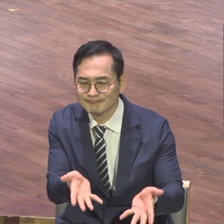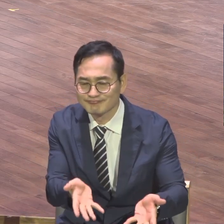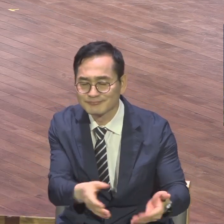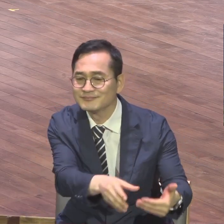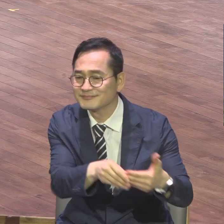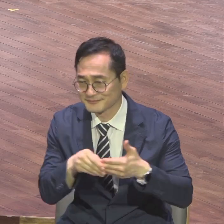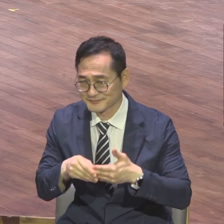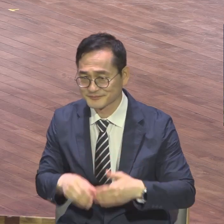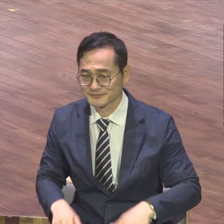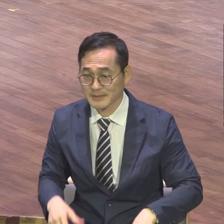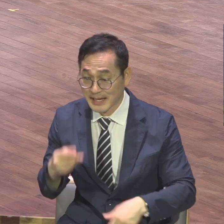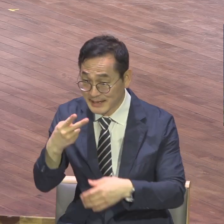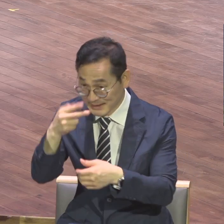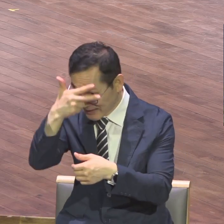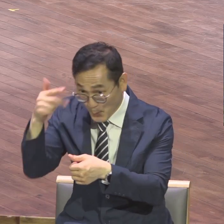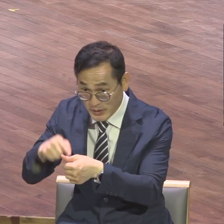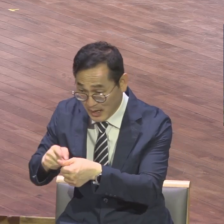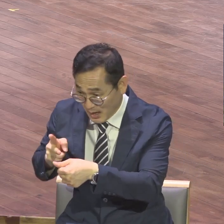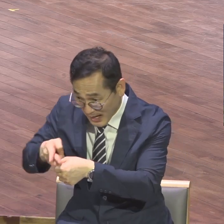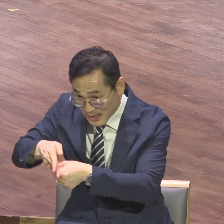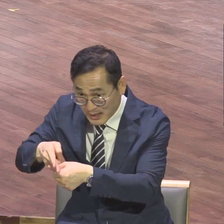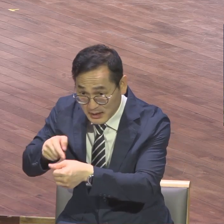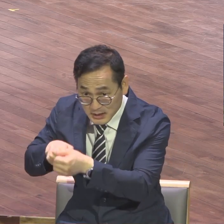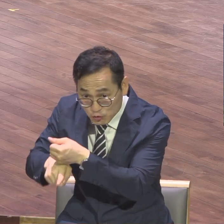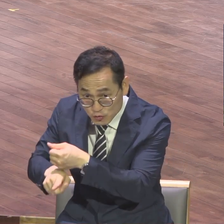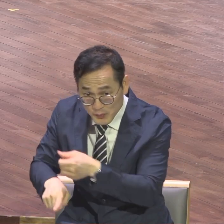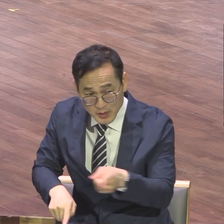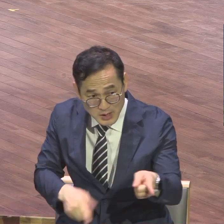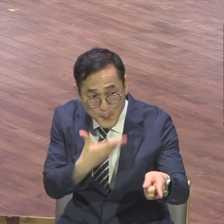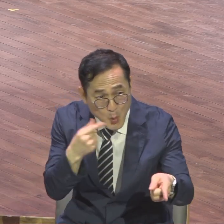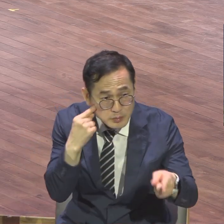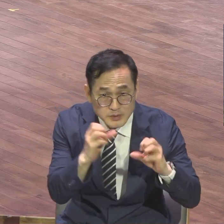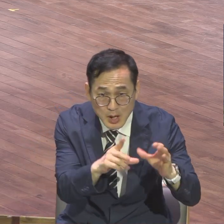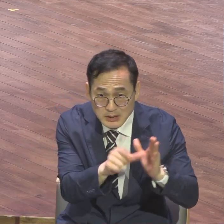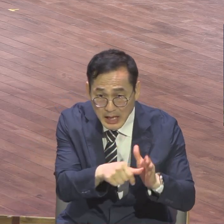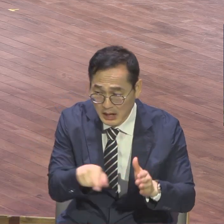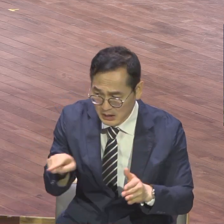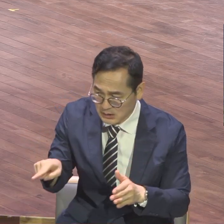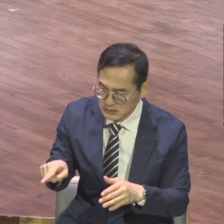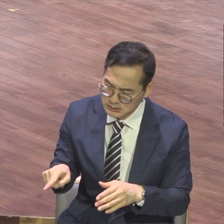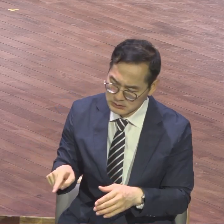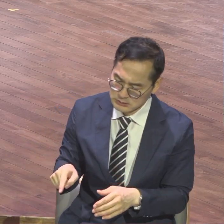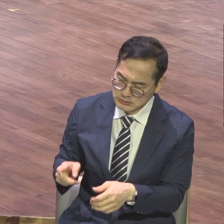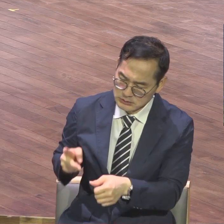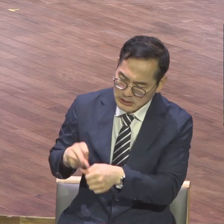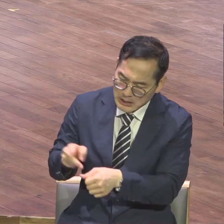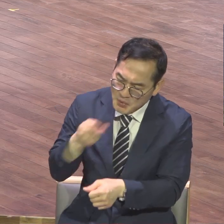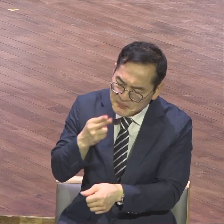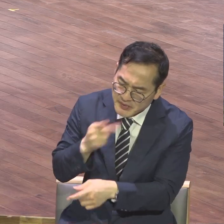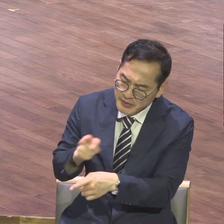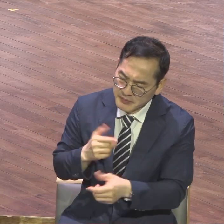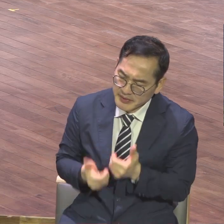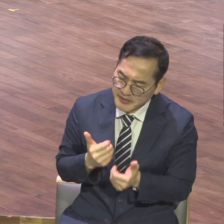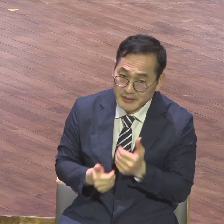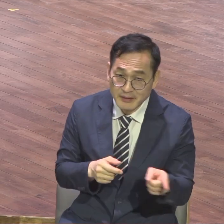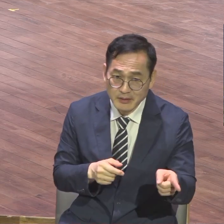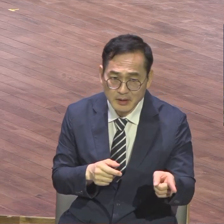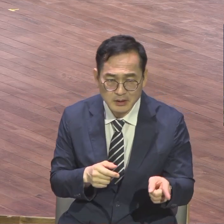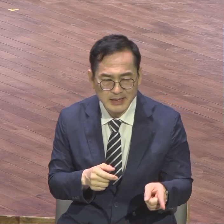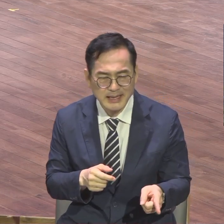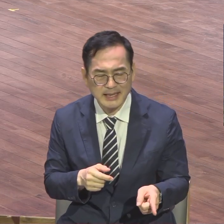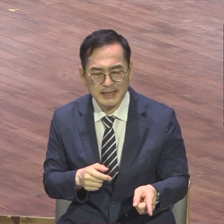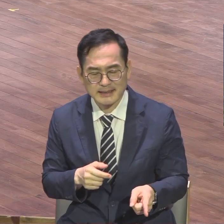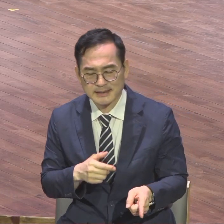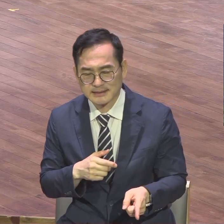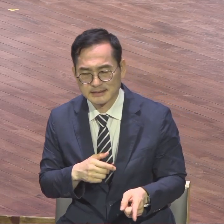디모데에게 할례를 받으러 한 것도 유대인들을 대상으로 해서 복음을 전하고 할 때 이것이 그치는 일이 될까 싶었어.